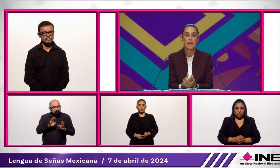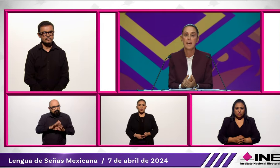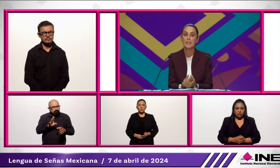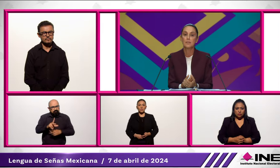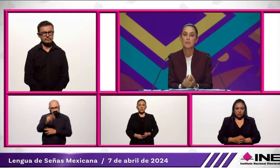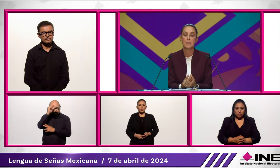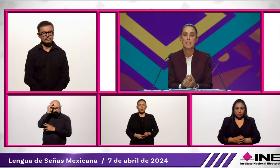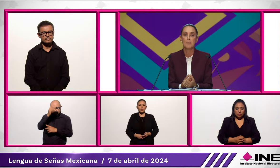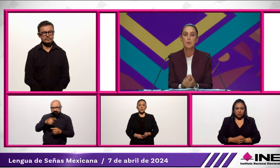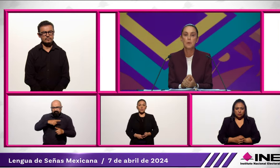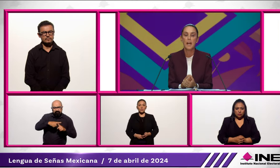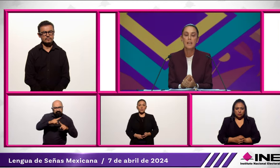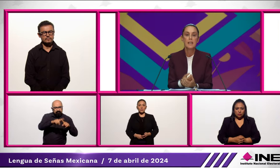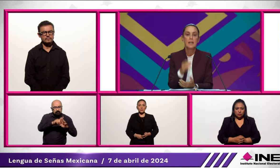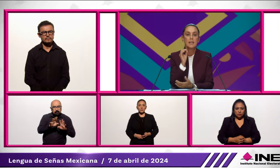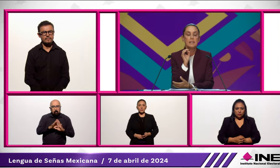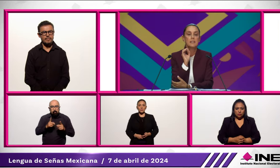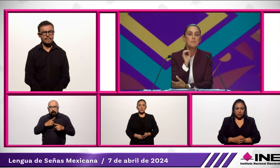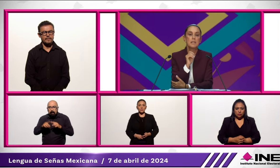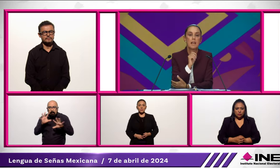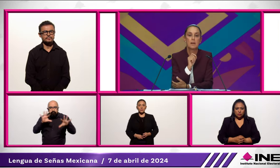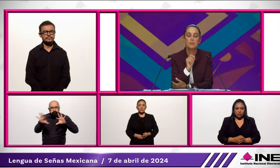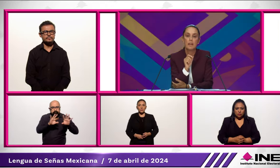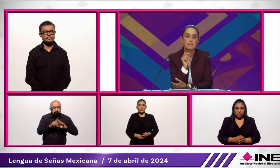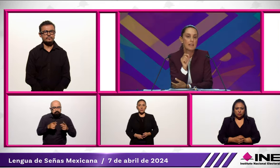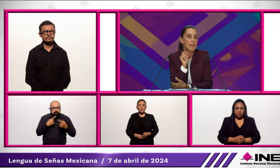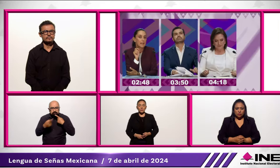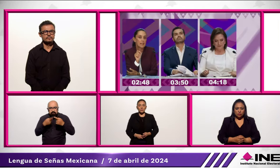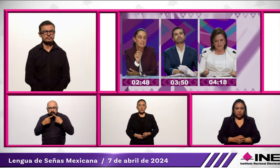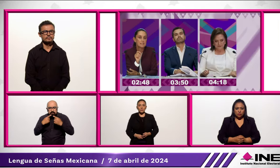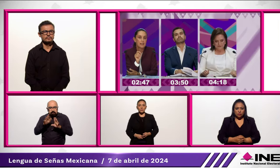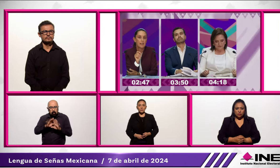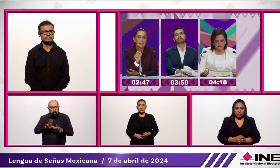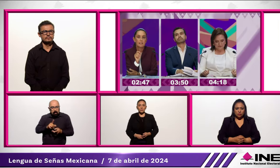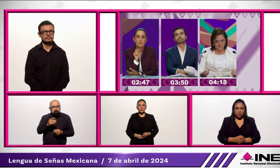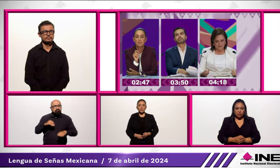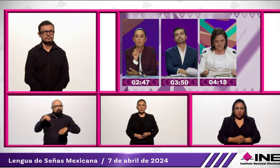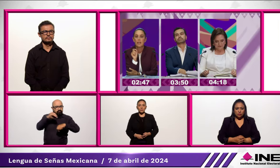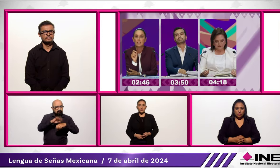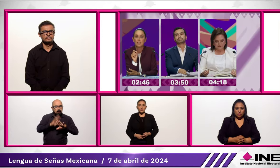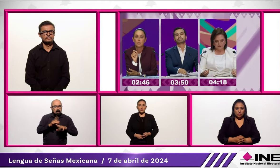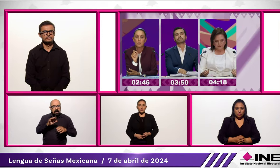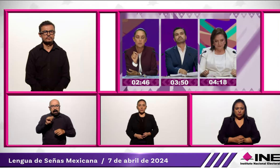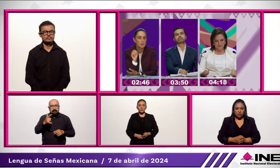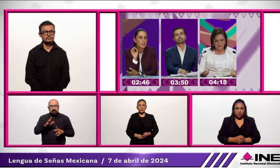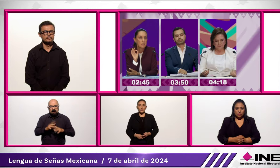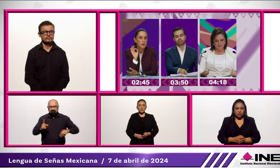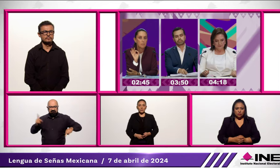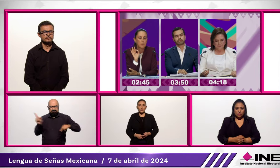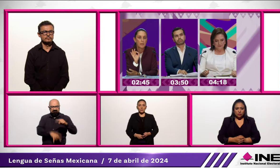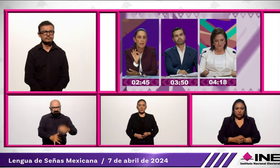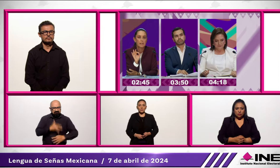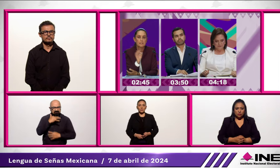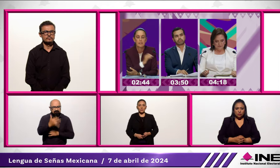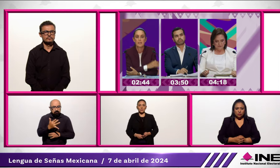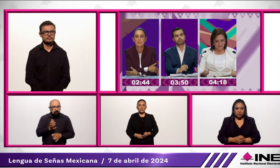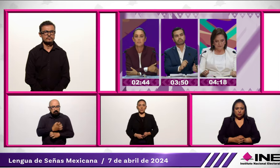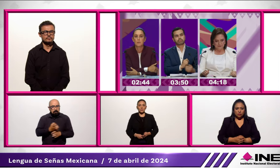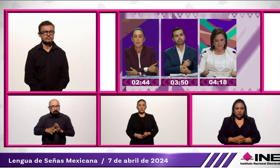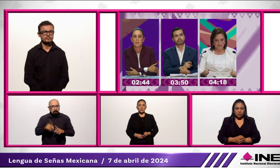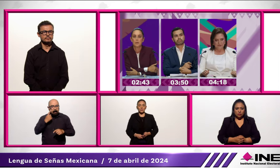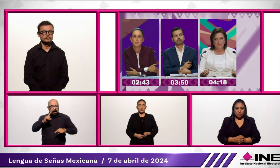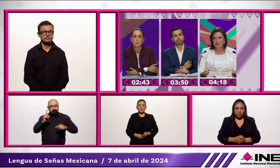y de ciudadanos de manera plural y determinaron hacer la Agencia Nacional Anticorrupción para poder